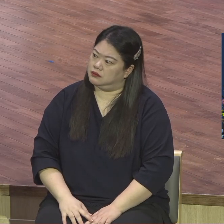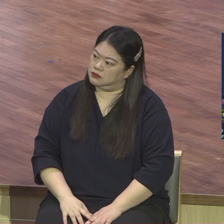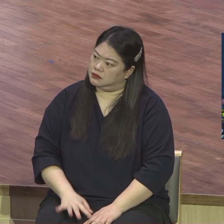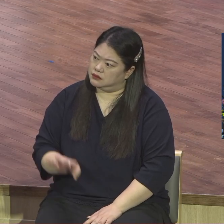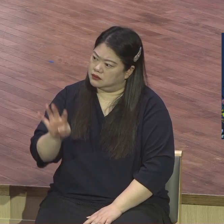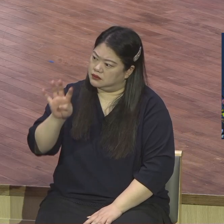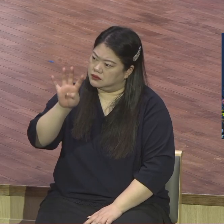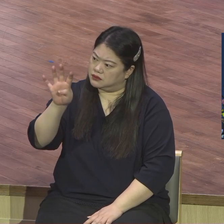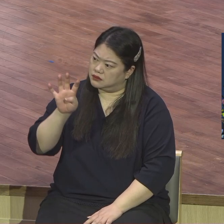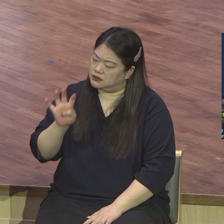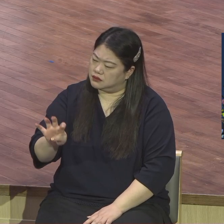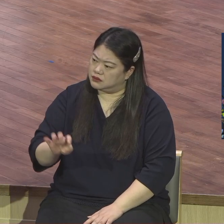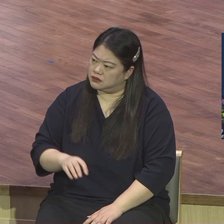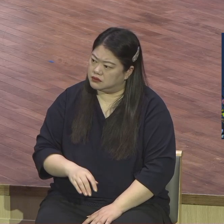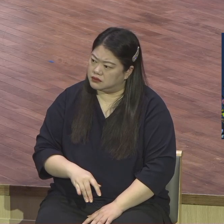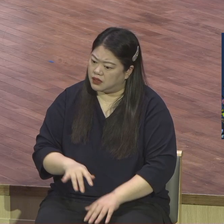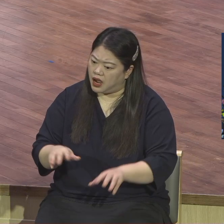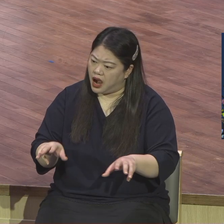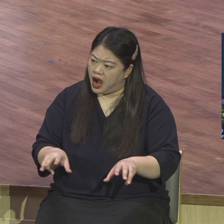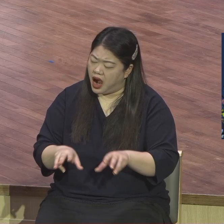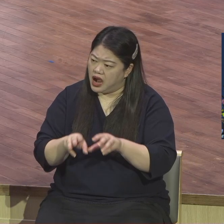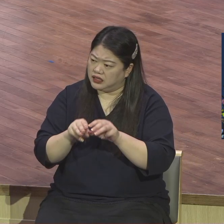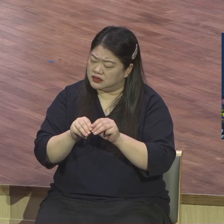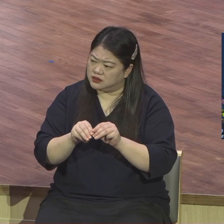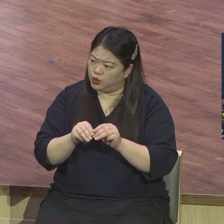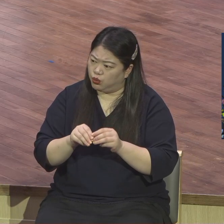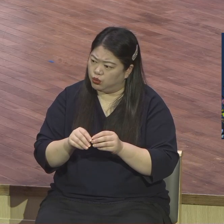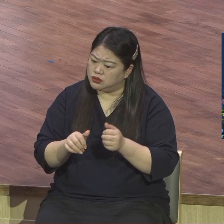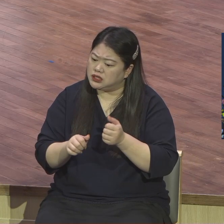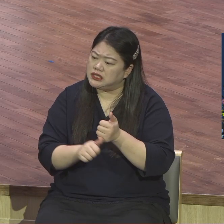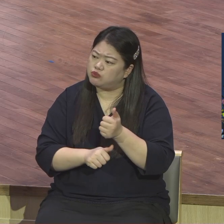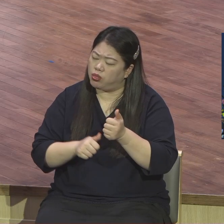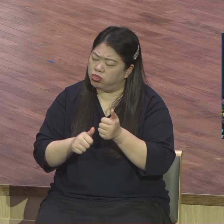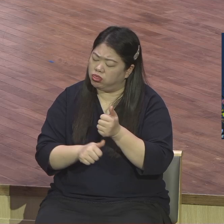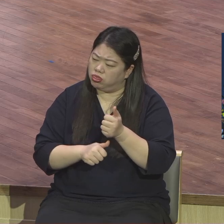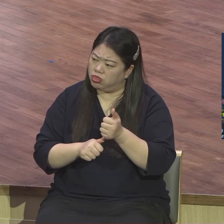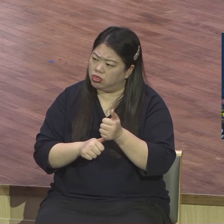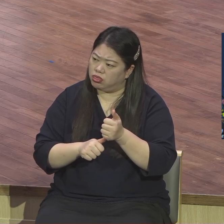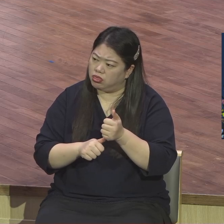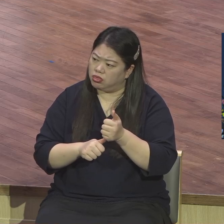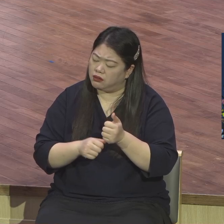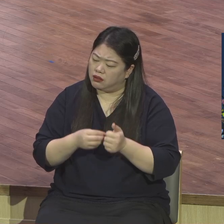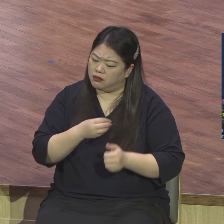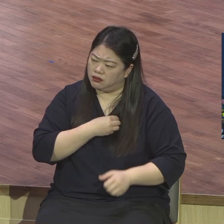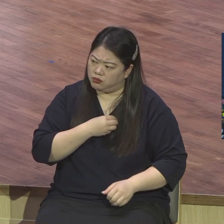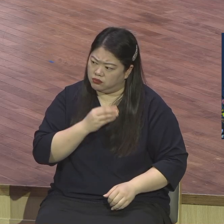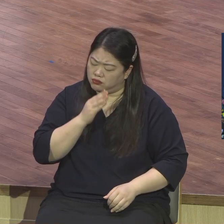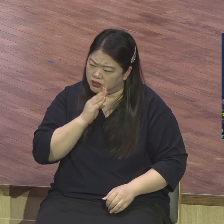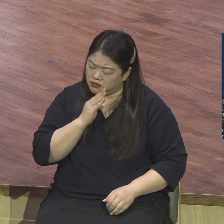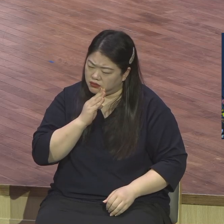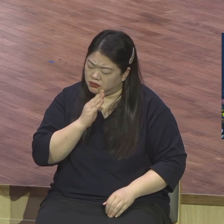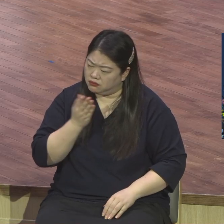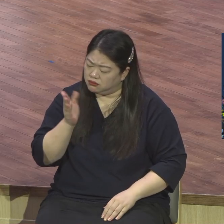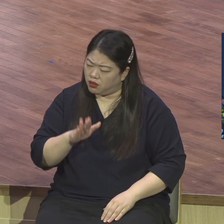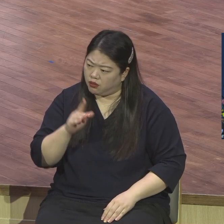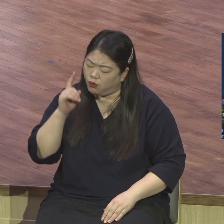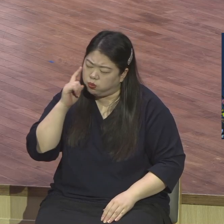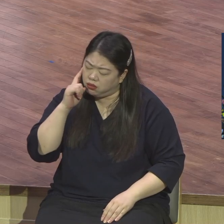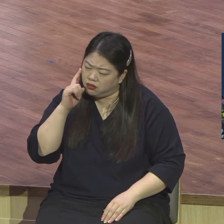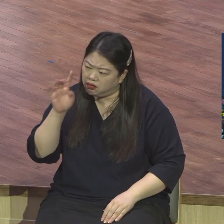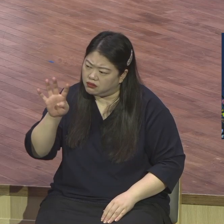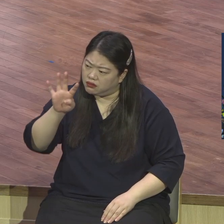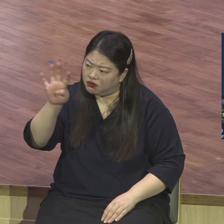한기총이 임원하면 안 합니다. 그래서 그 진흙탕에 내가 왜 빠집니까? 거기 대화가